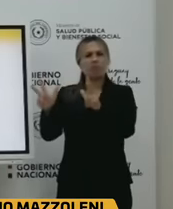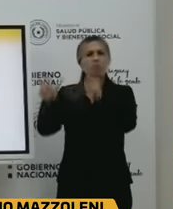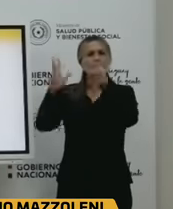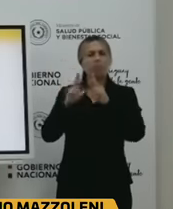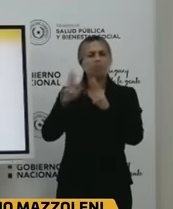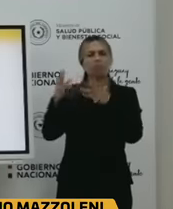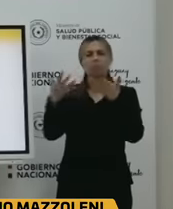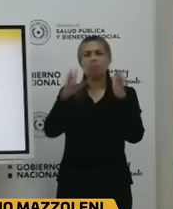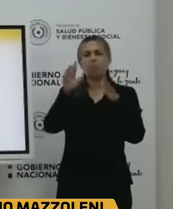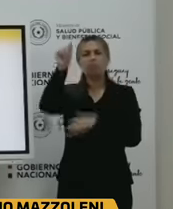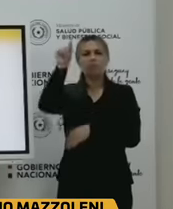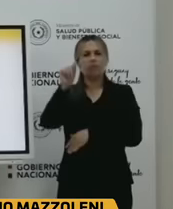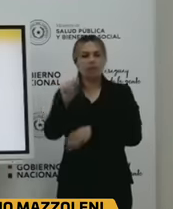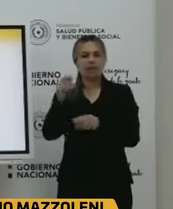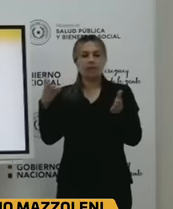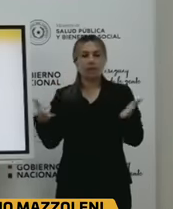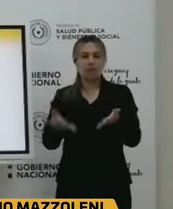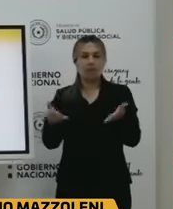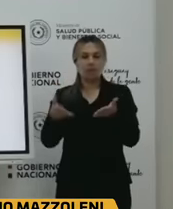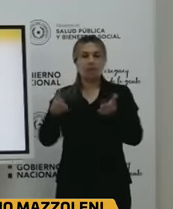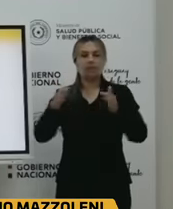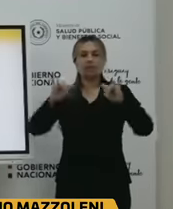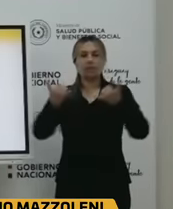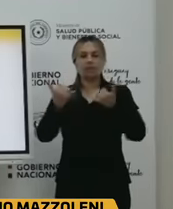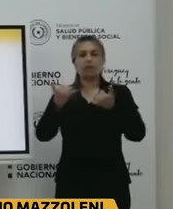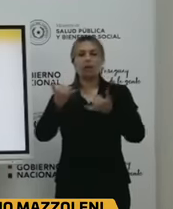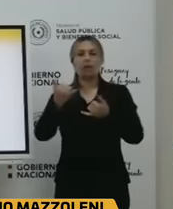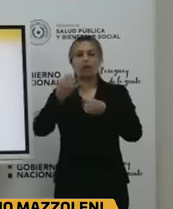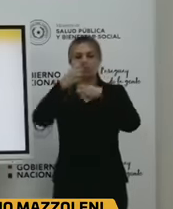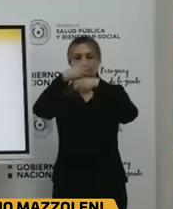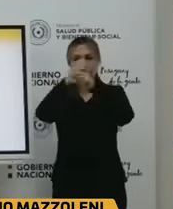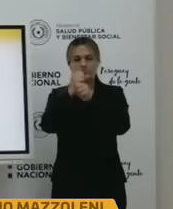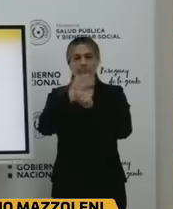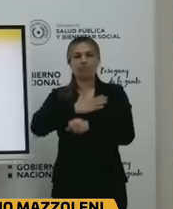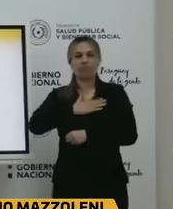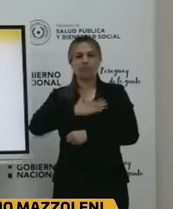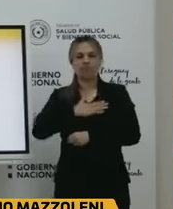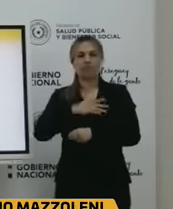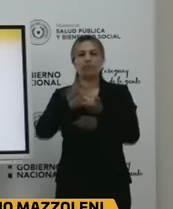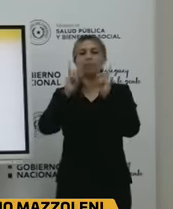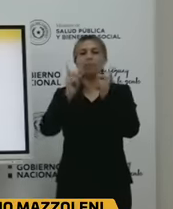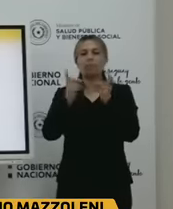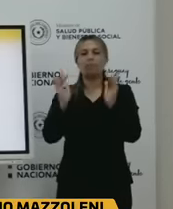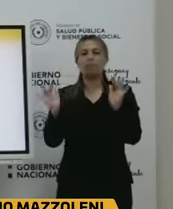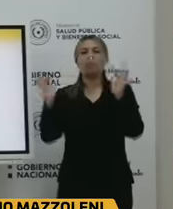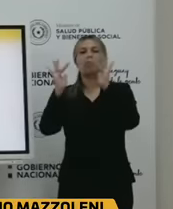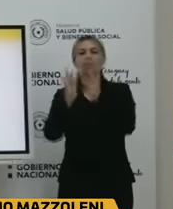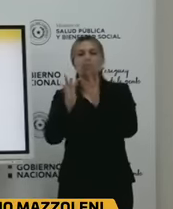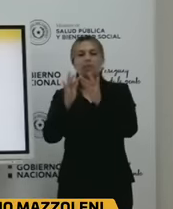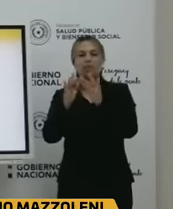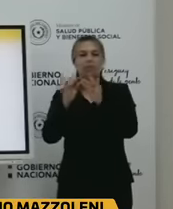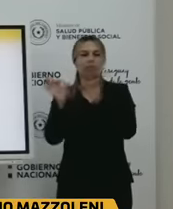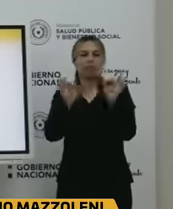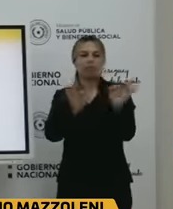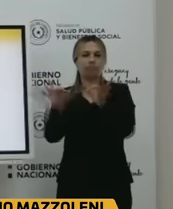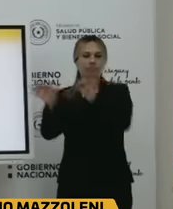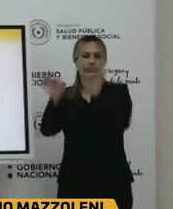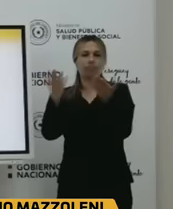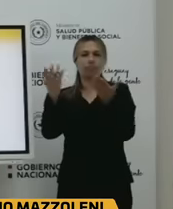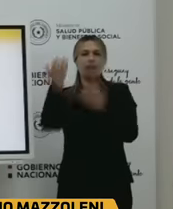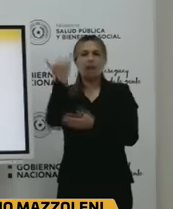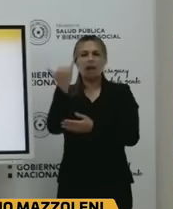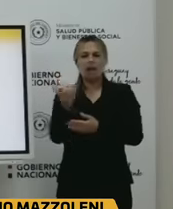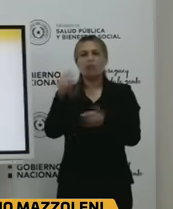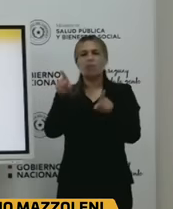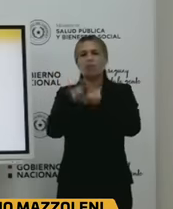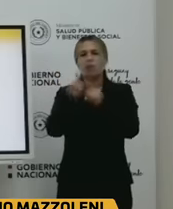porcentaje aproximado actualmente son de confirmación laboratorial y cuántos por nexo epidemiológico? ¿Qué nivel de subregistro de